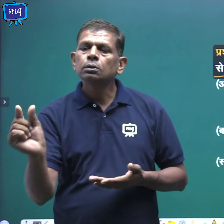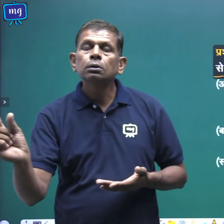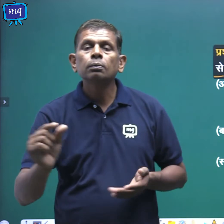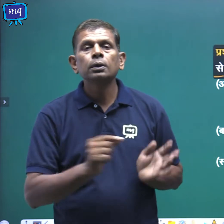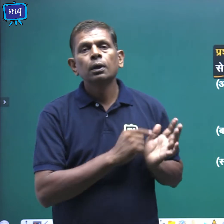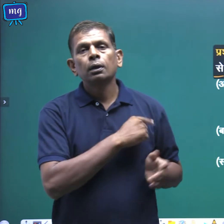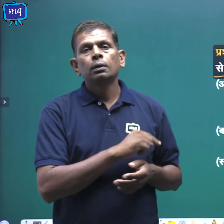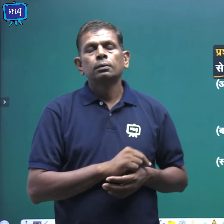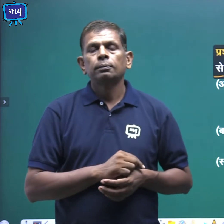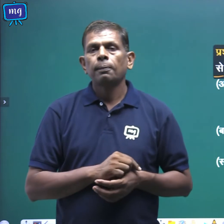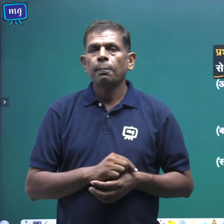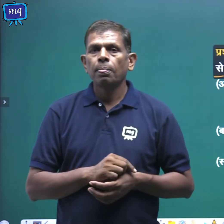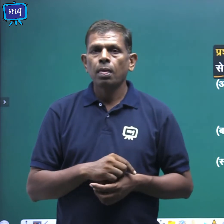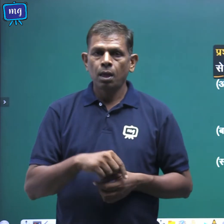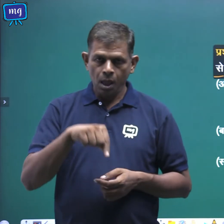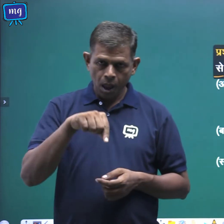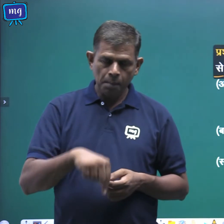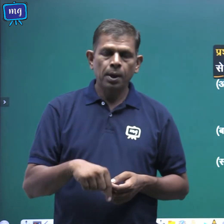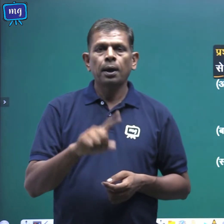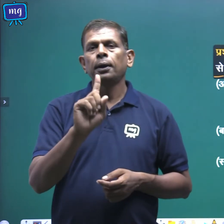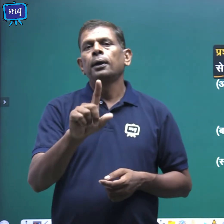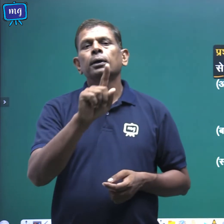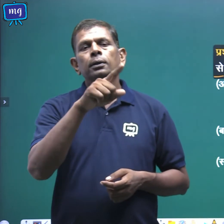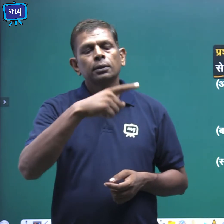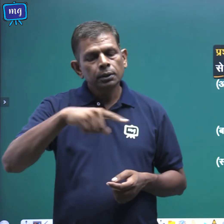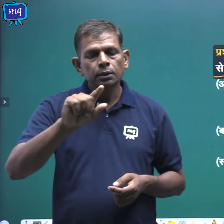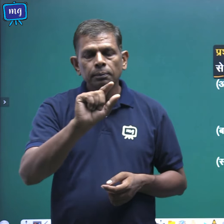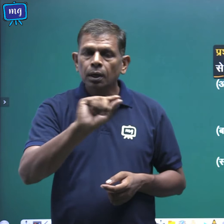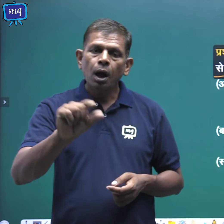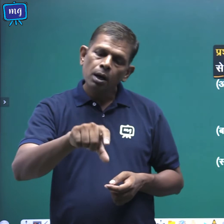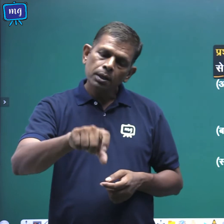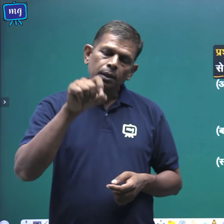हैं। हमें एक सही शब्द का चयन करना है